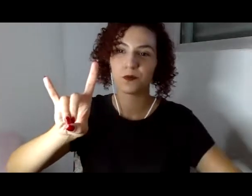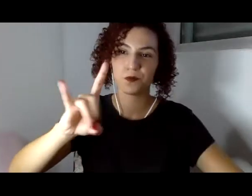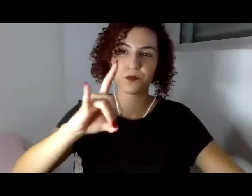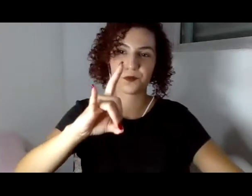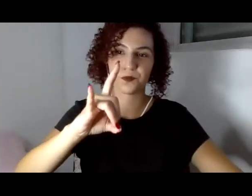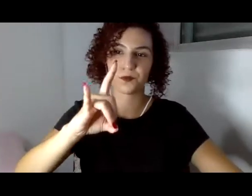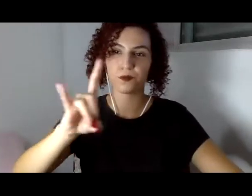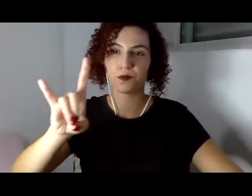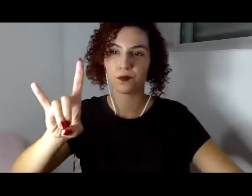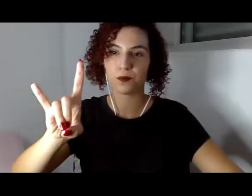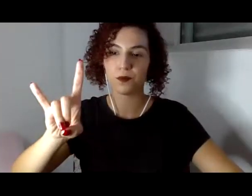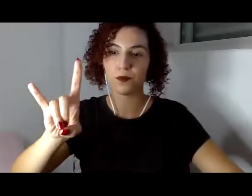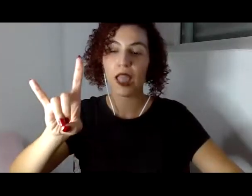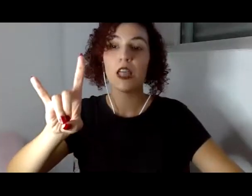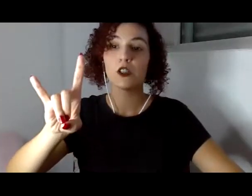mesmo.